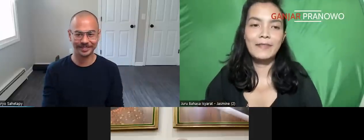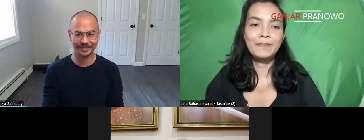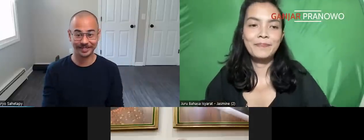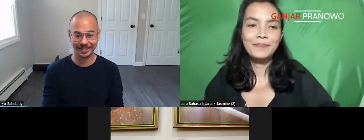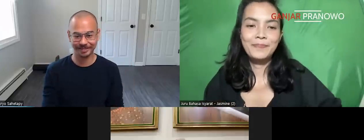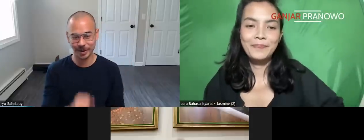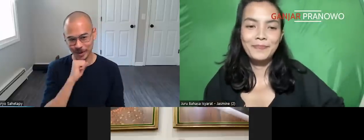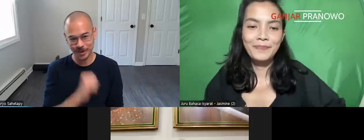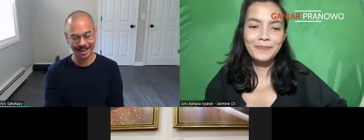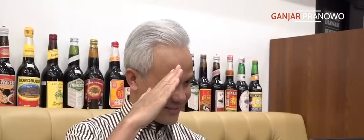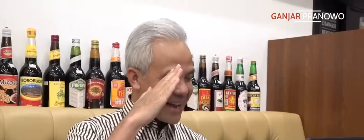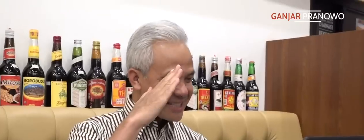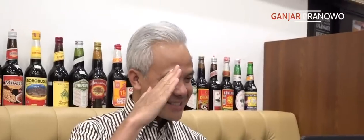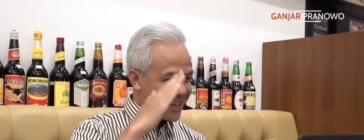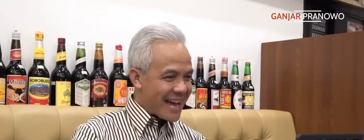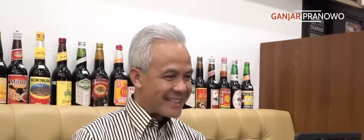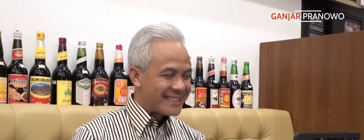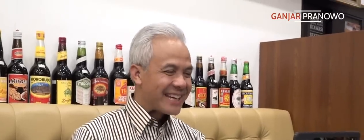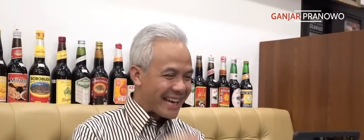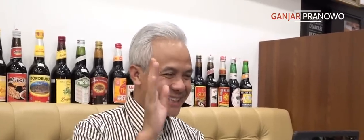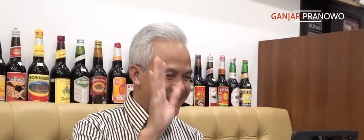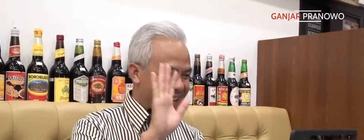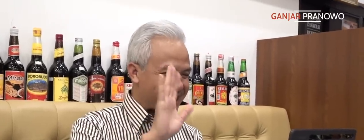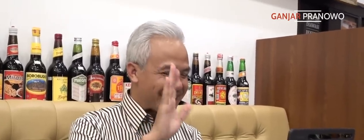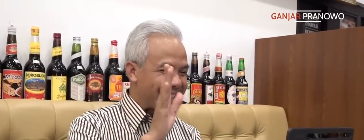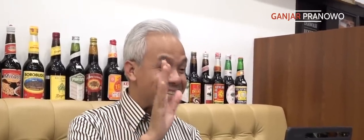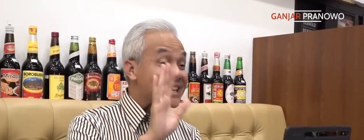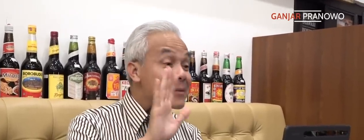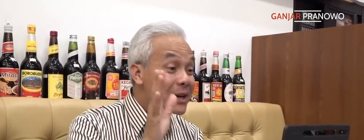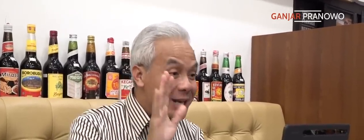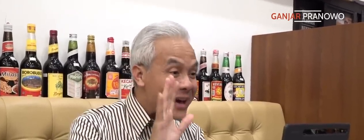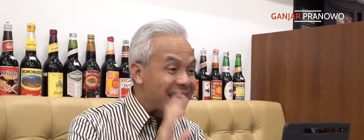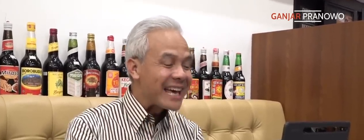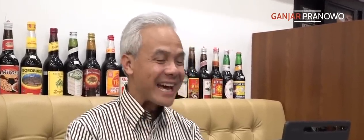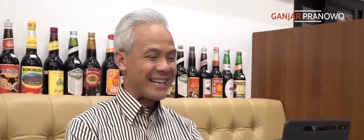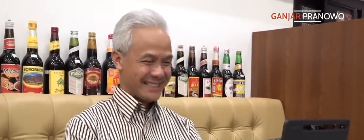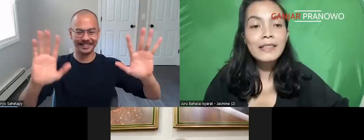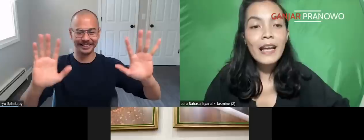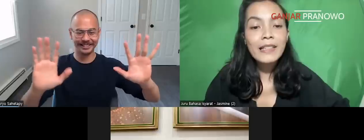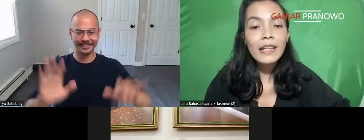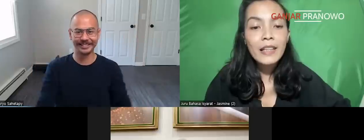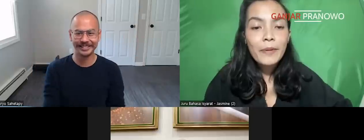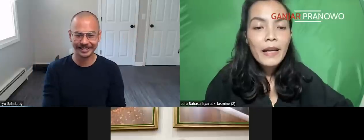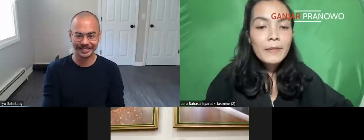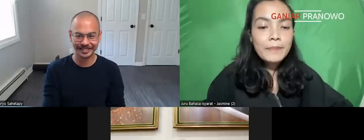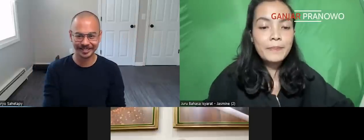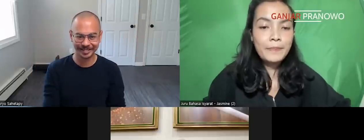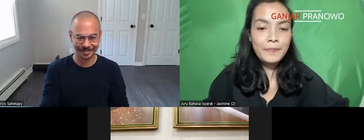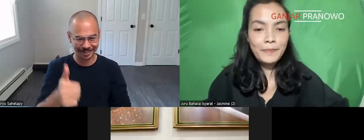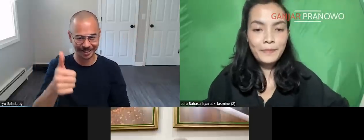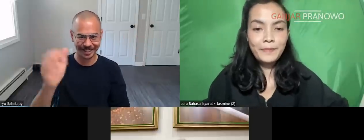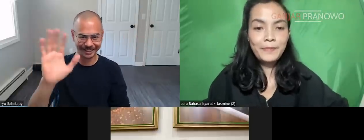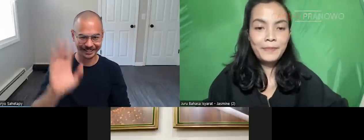ke sini Mak kasih S ya Ya makasih Salam buat keluarga ya Sehat sehat Nggih Pak